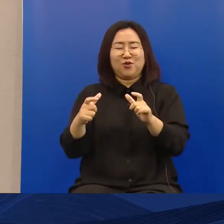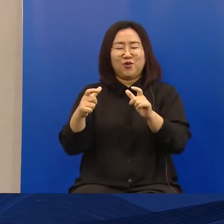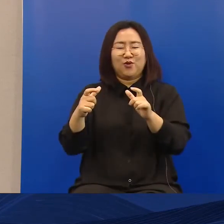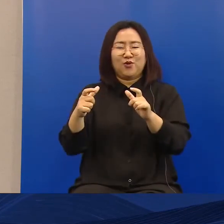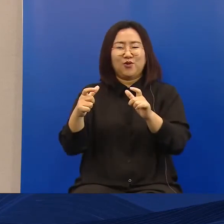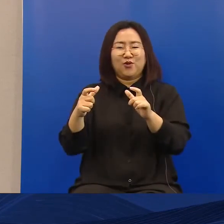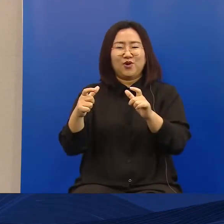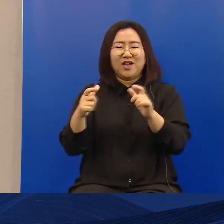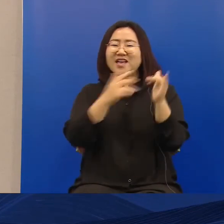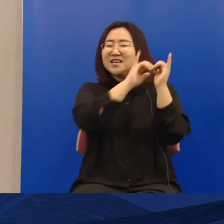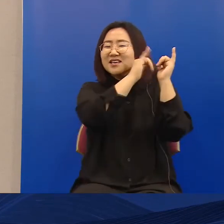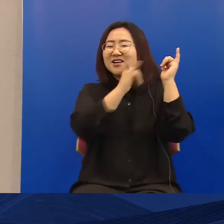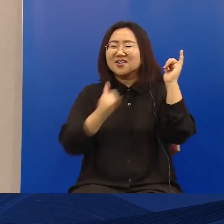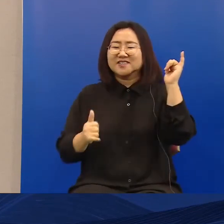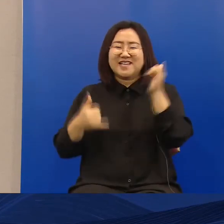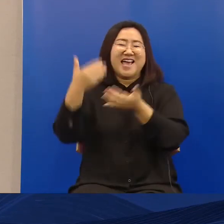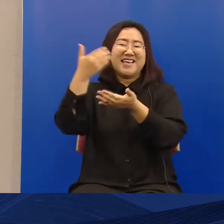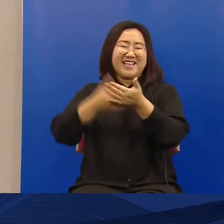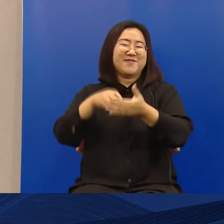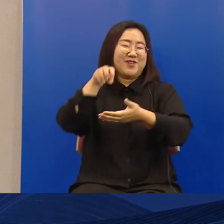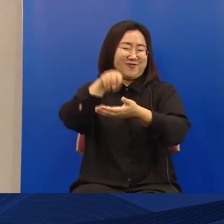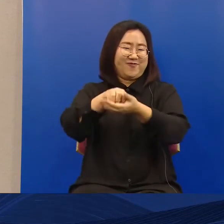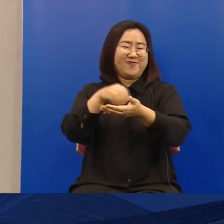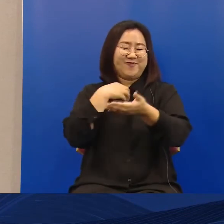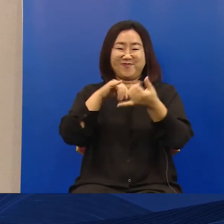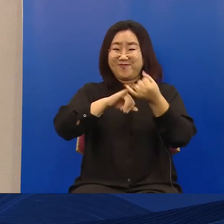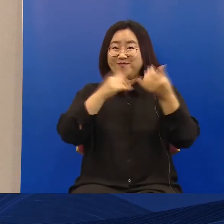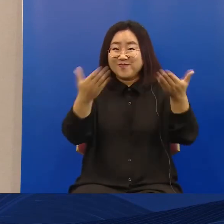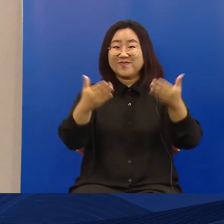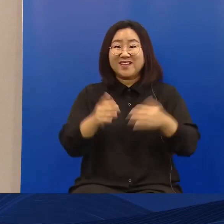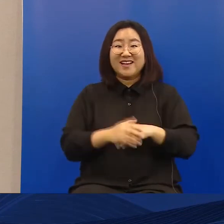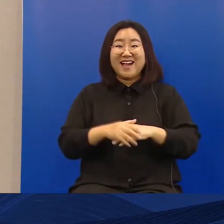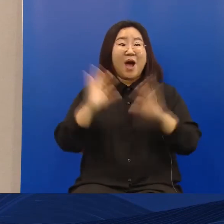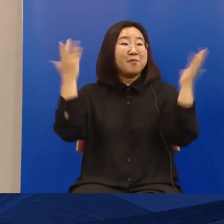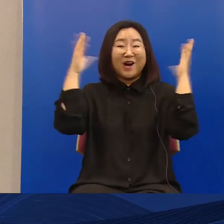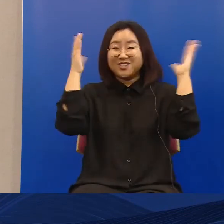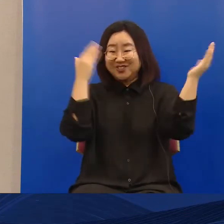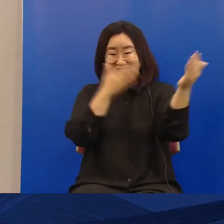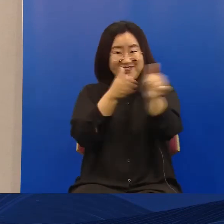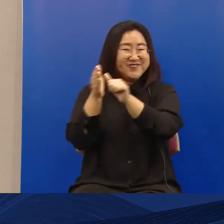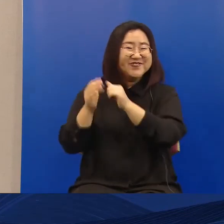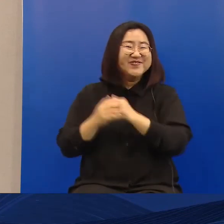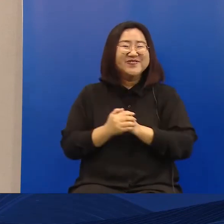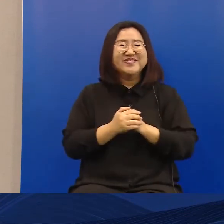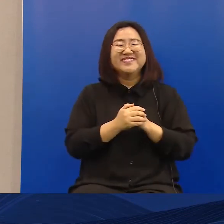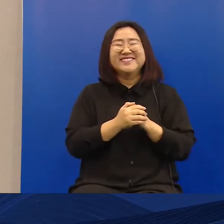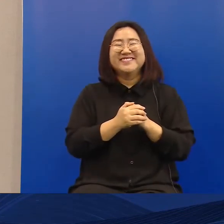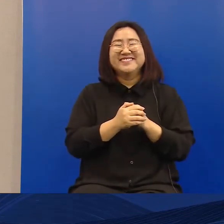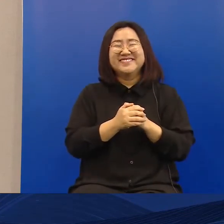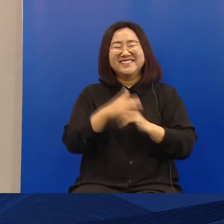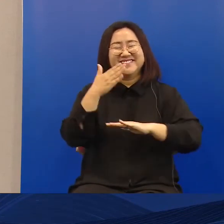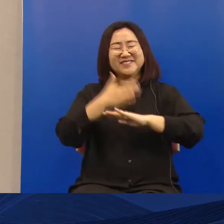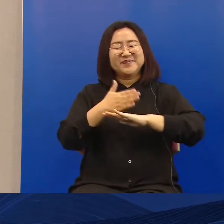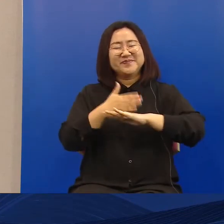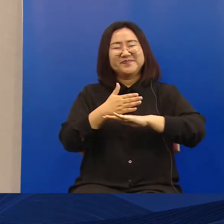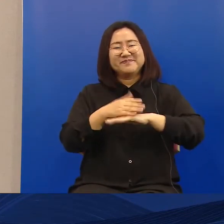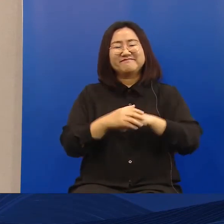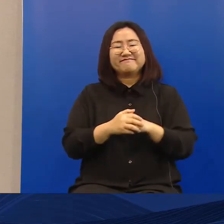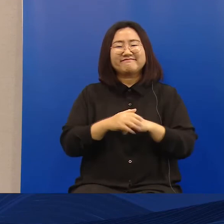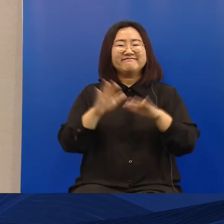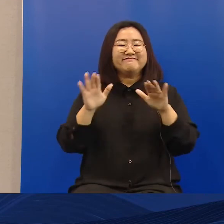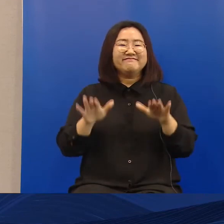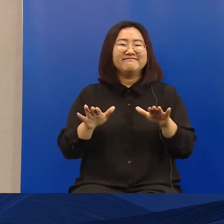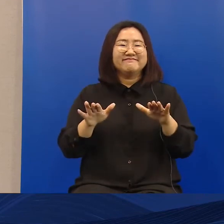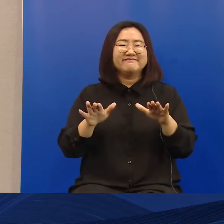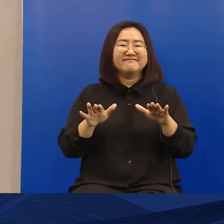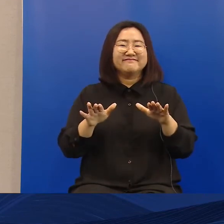제주특별자치도인 것을 역사에 남기도록 하겠습니다. 이 정도 하면 좌장을 위해서도 박수 한번 해야 되지 않겠습니까? 네, 감사합니다.